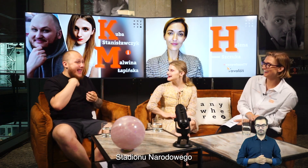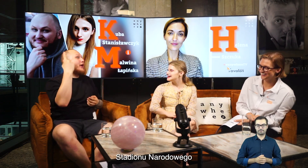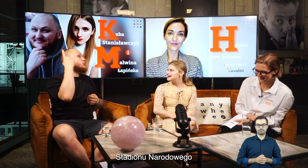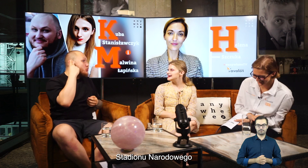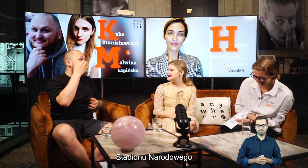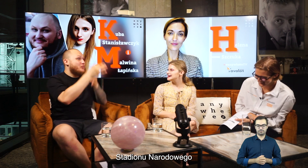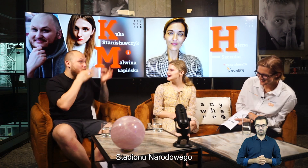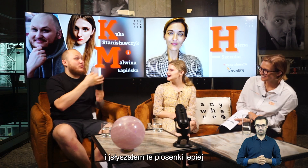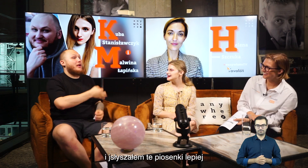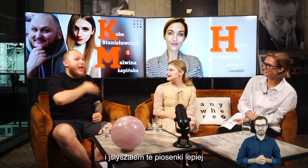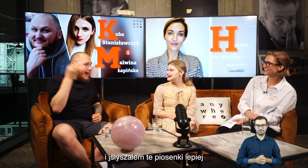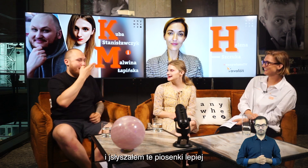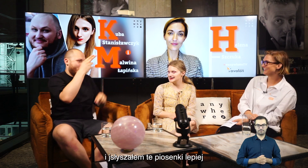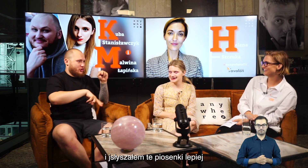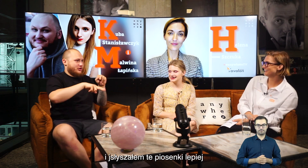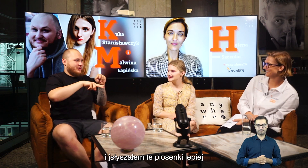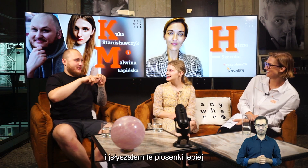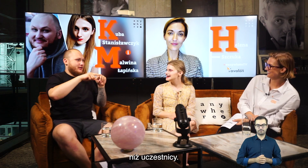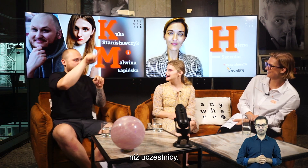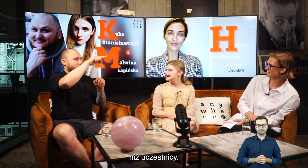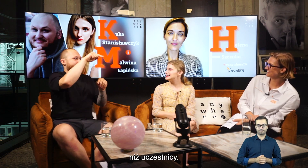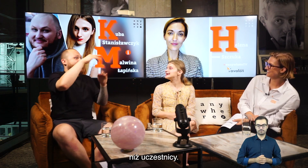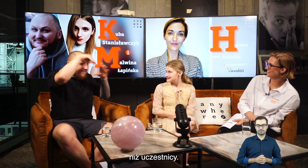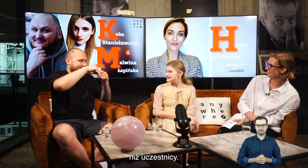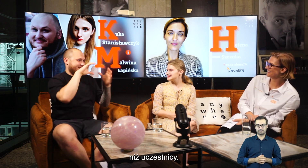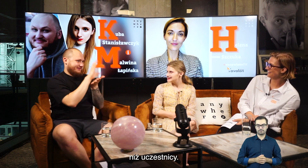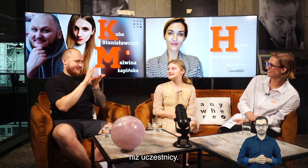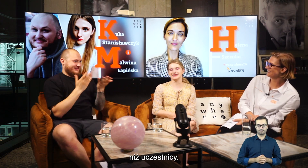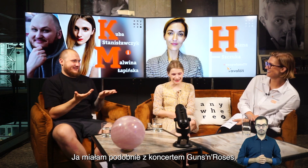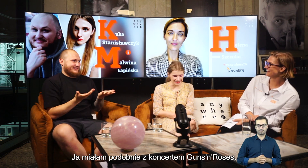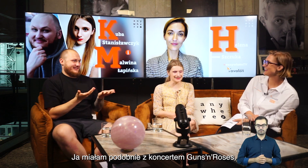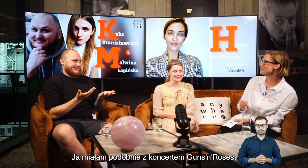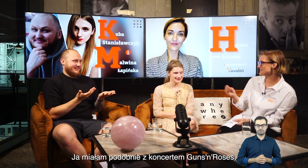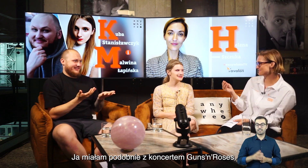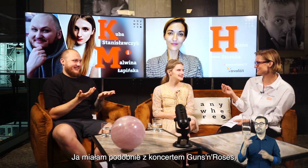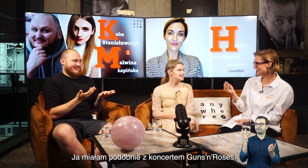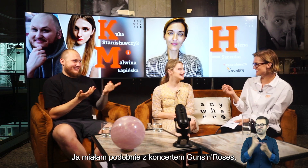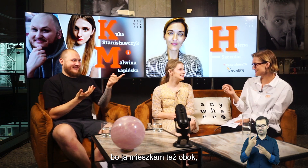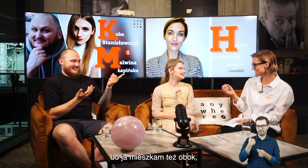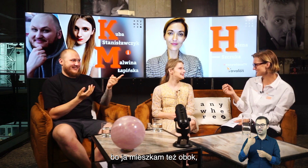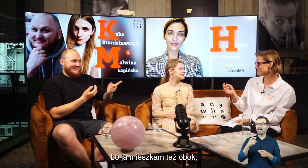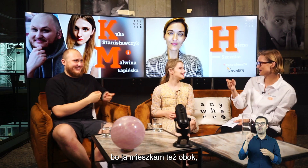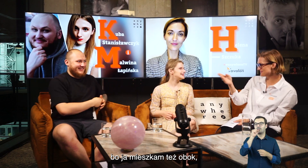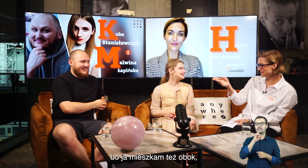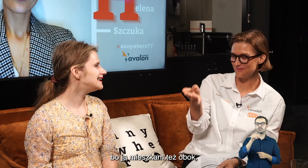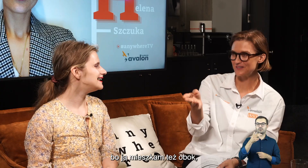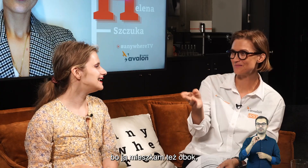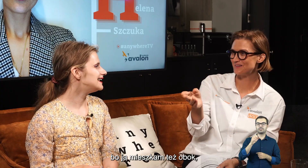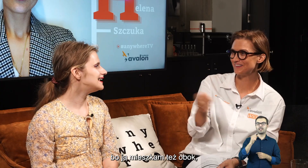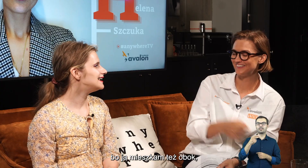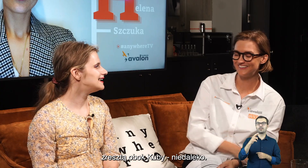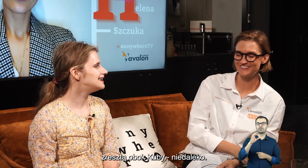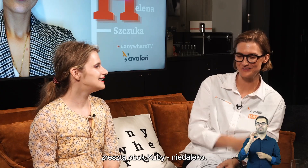Narodowego i ja słyszałem te piosenki lepiej niż uczestnicy ja tego koncertu. Ja miałam tak z Guns N' Roses, bo ja mieszkam